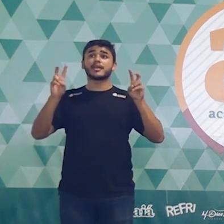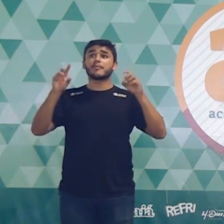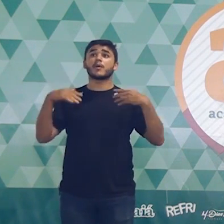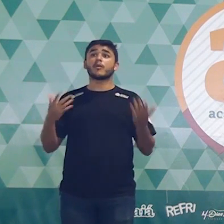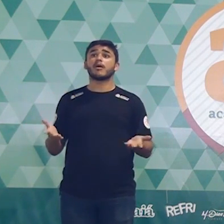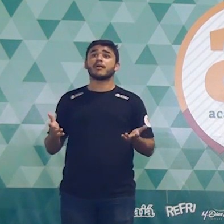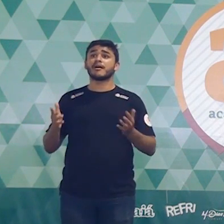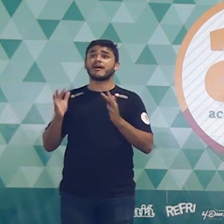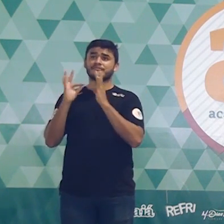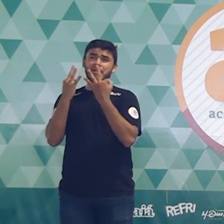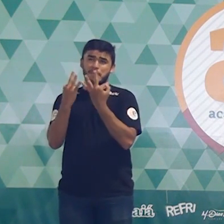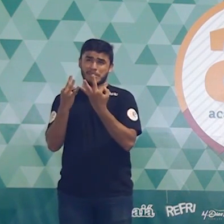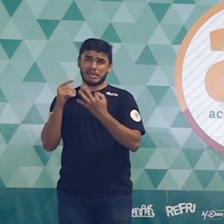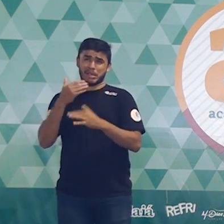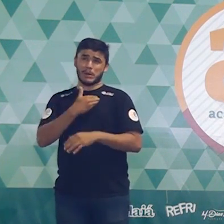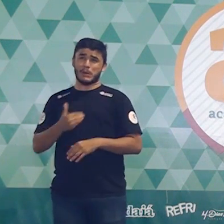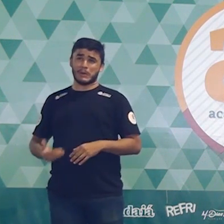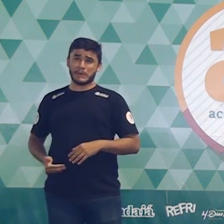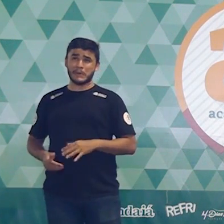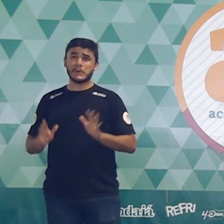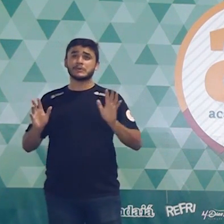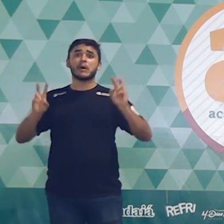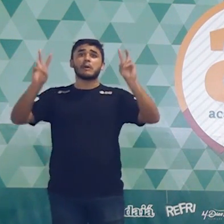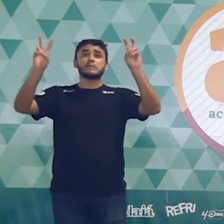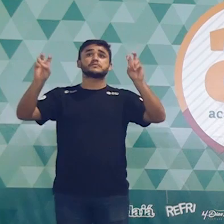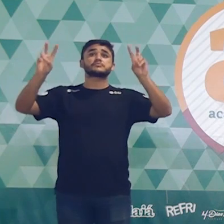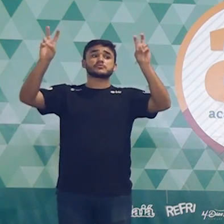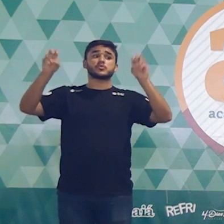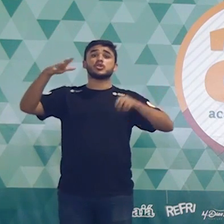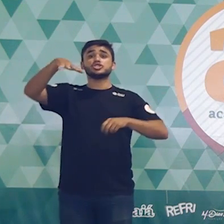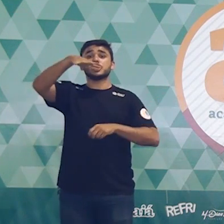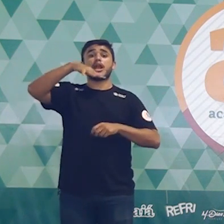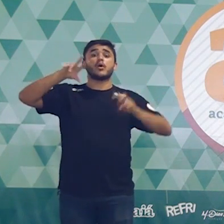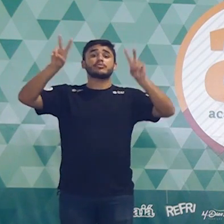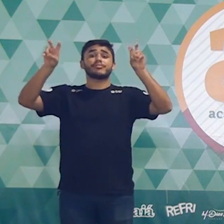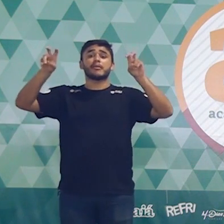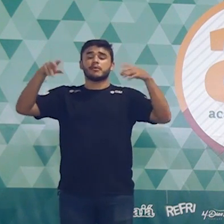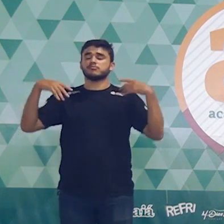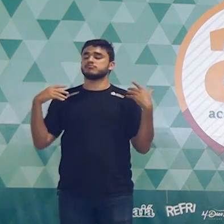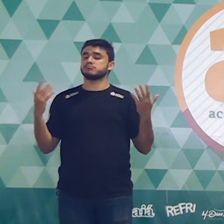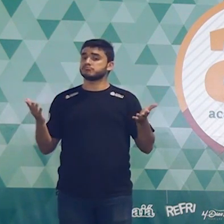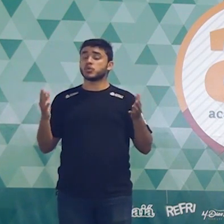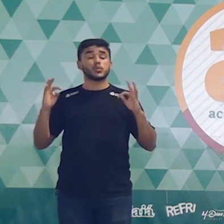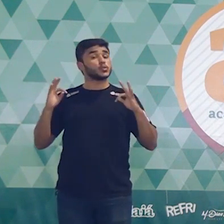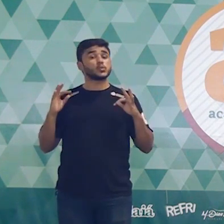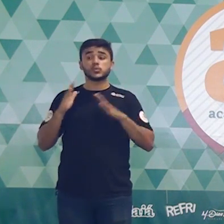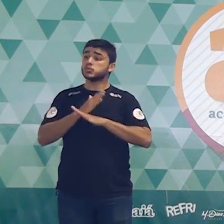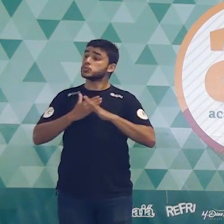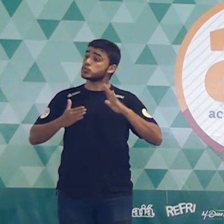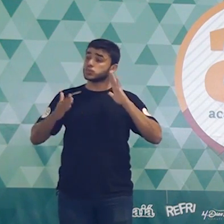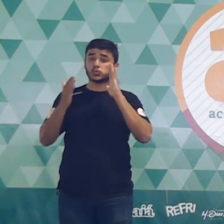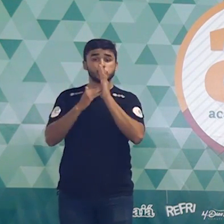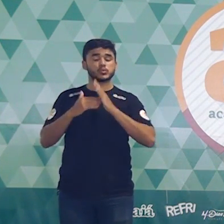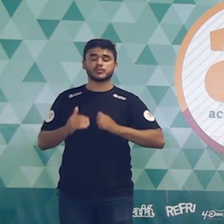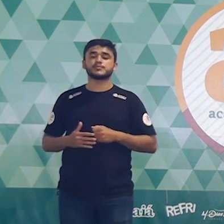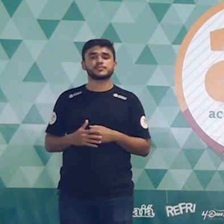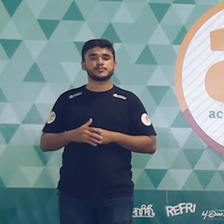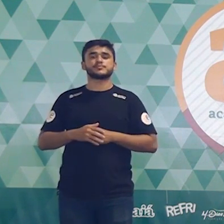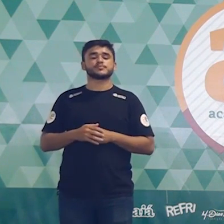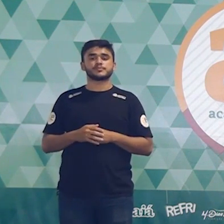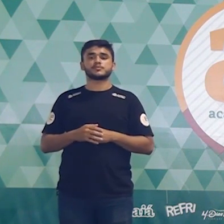todos. Isso que tu está falando, governo, é para todos. Esse negócio de família é para todo